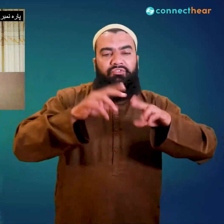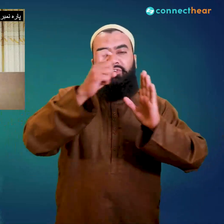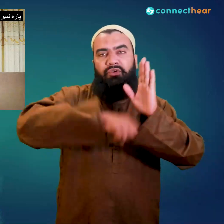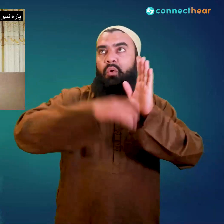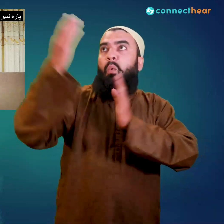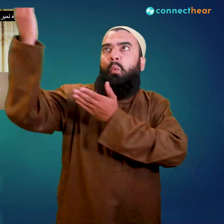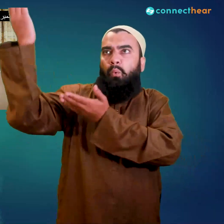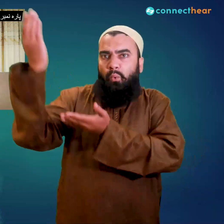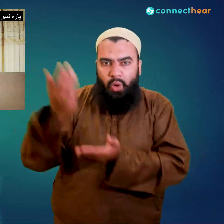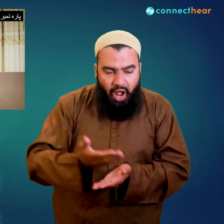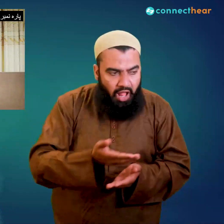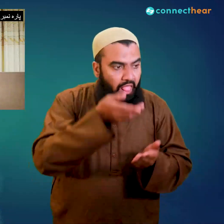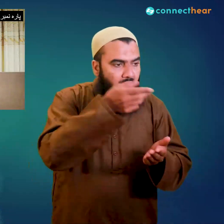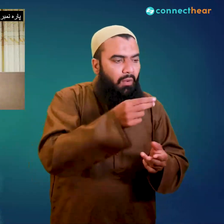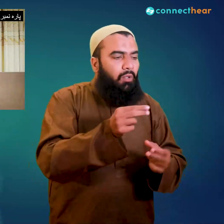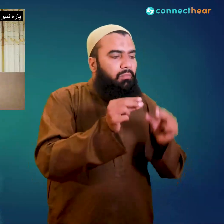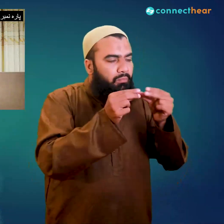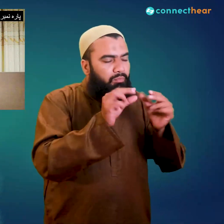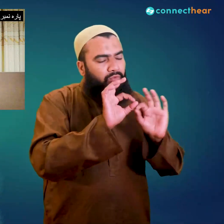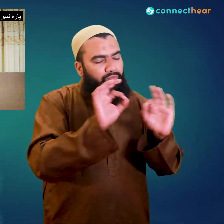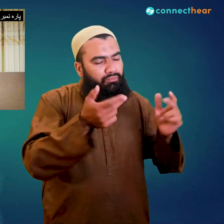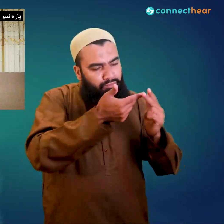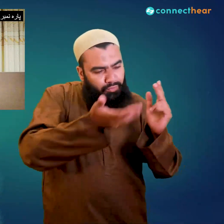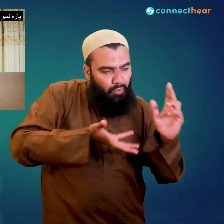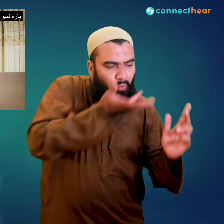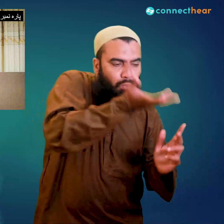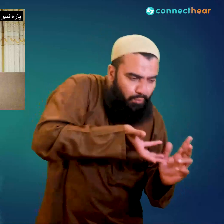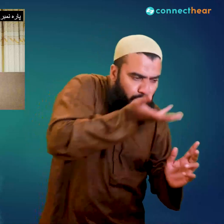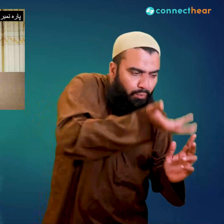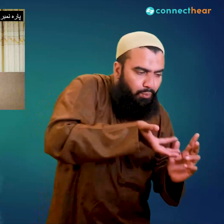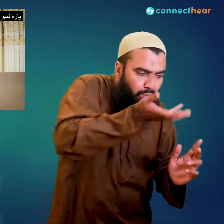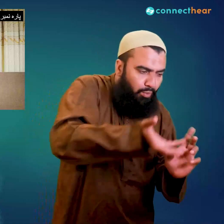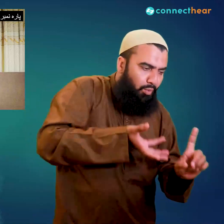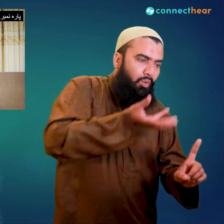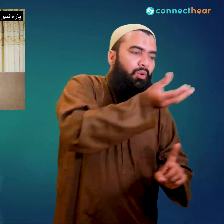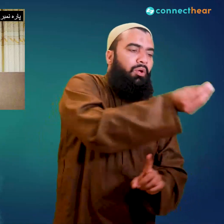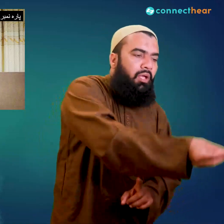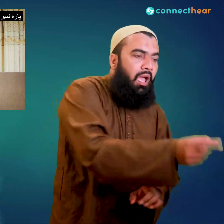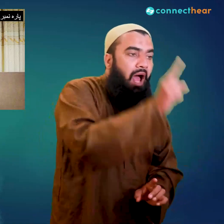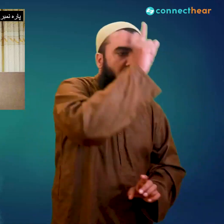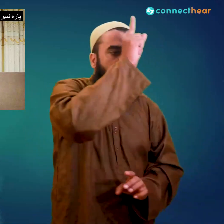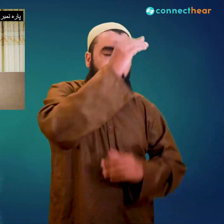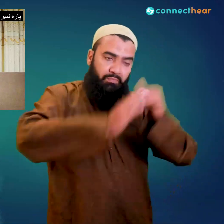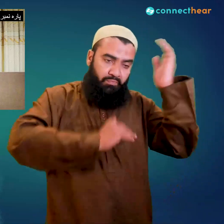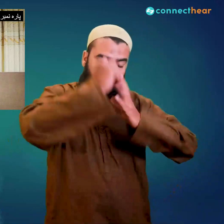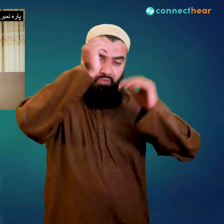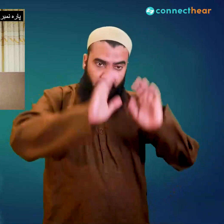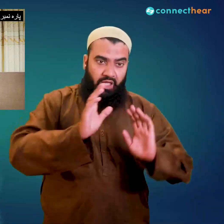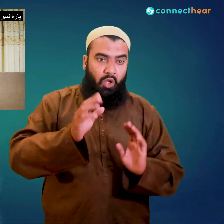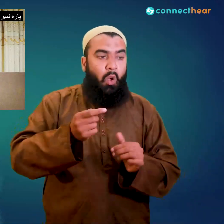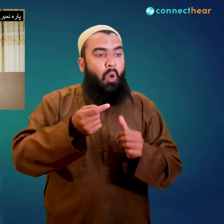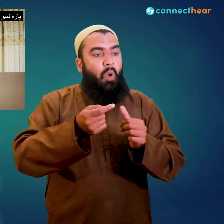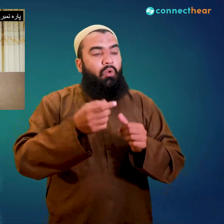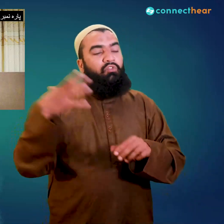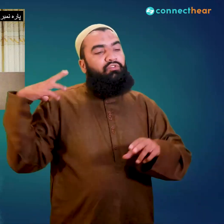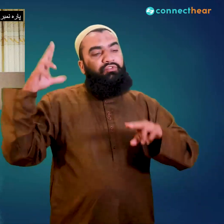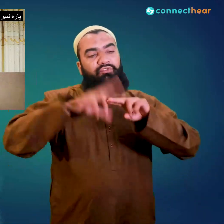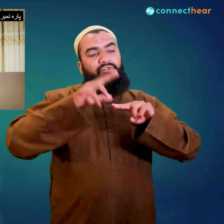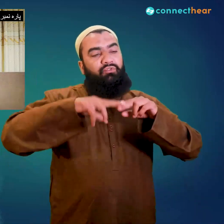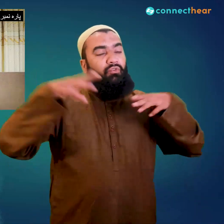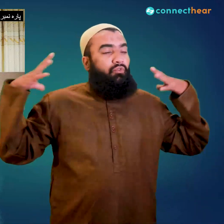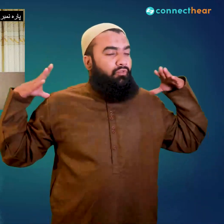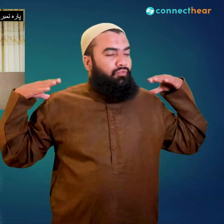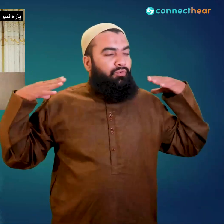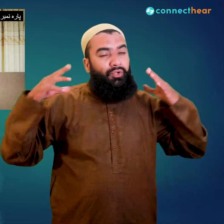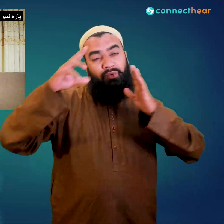ہیں، آپ کسی بھی ذرائع سے اس کو معلوم نہیں کر سکتے تھے۔ اتنی باریک بینی کے ساتھ